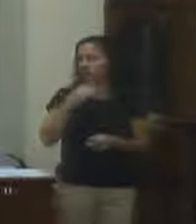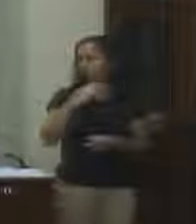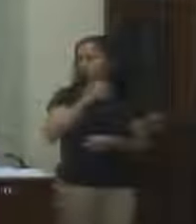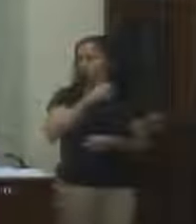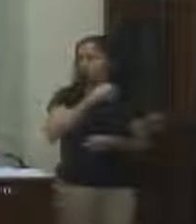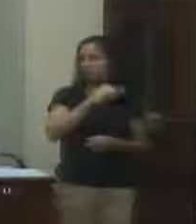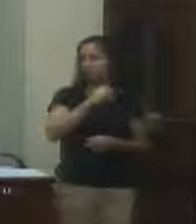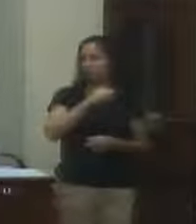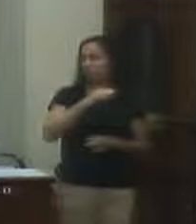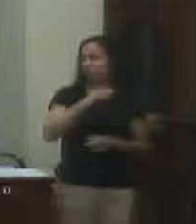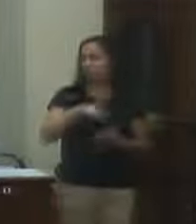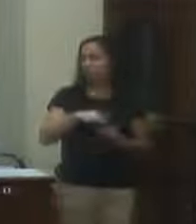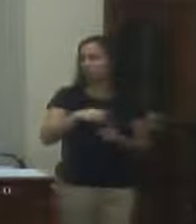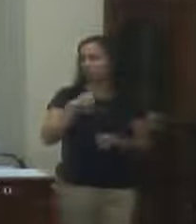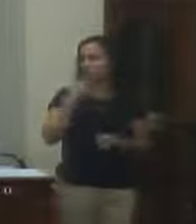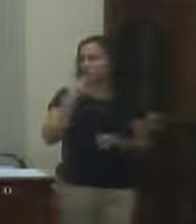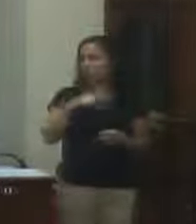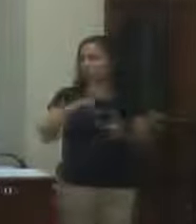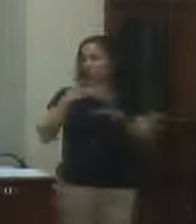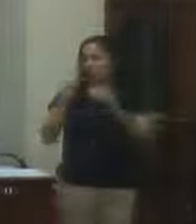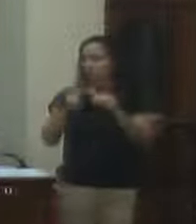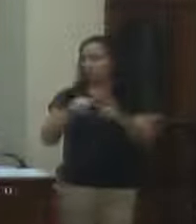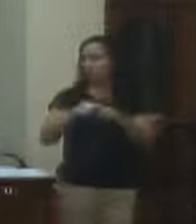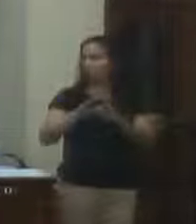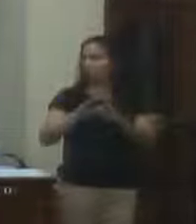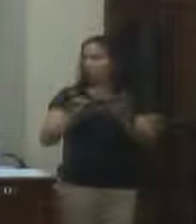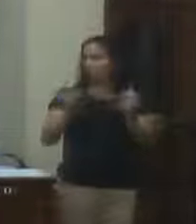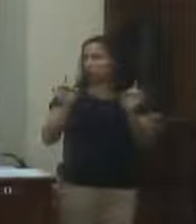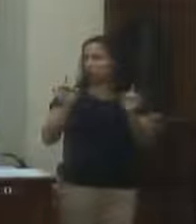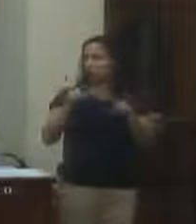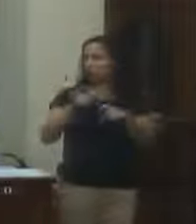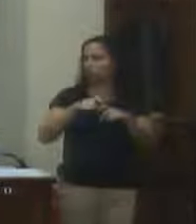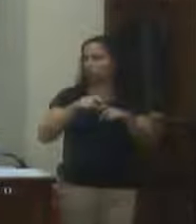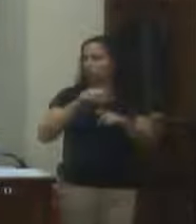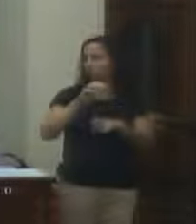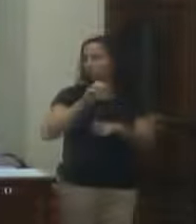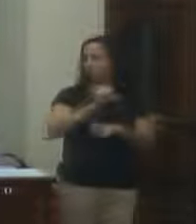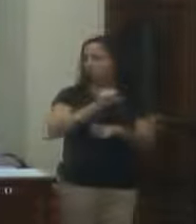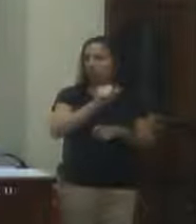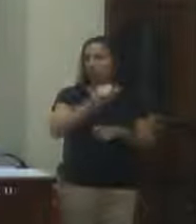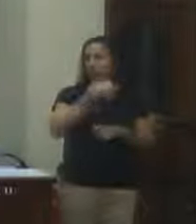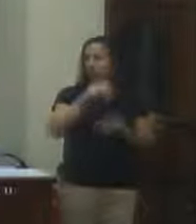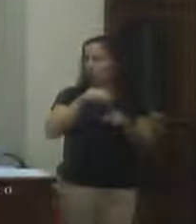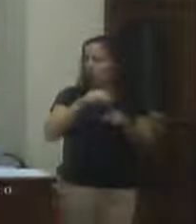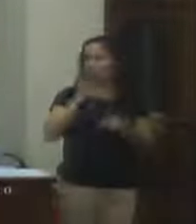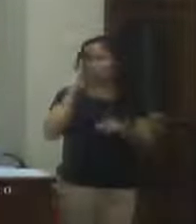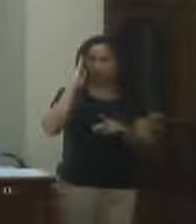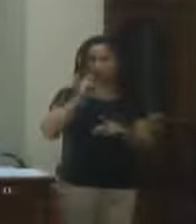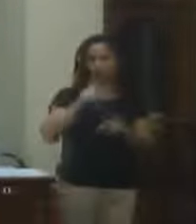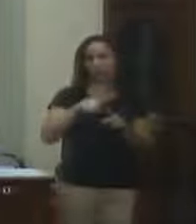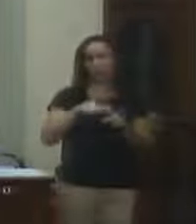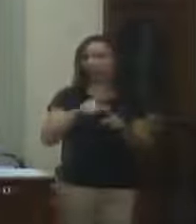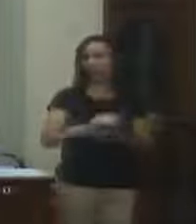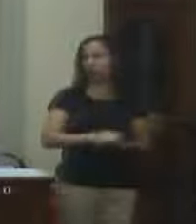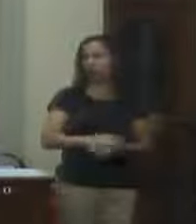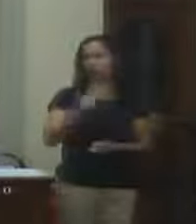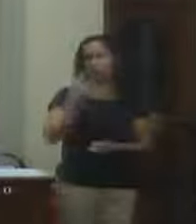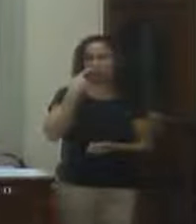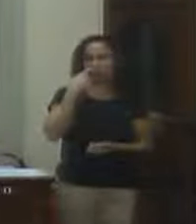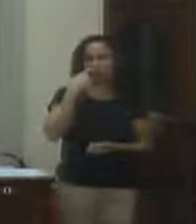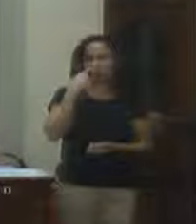elogio aqui à colocação de todos, mas em especial do doutor Saulo, que ele foi muito direto, muito